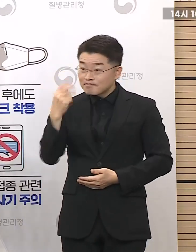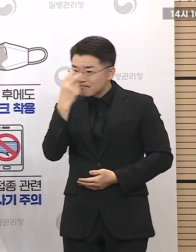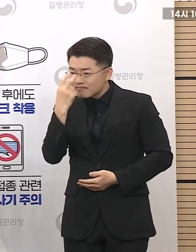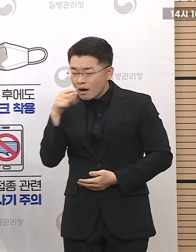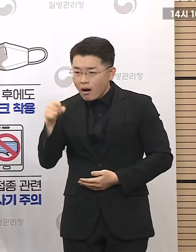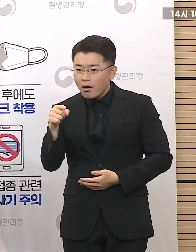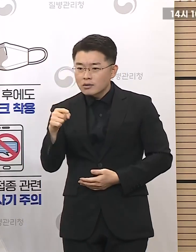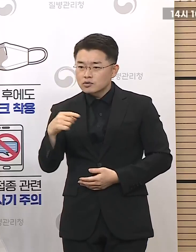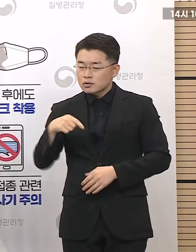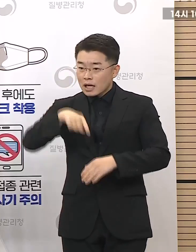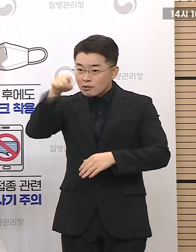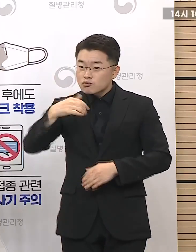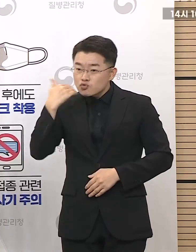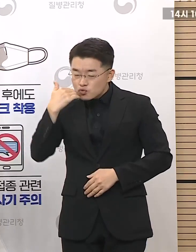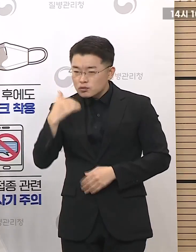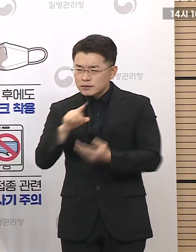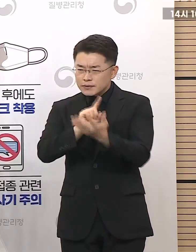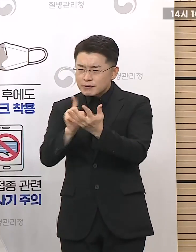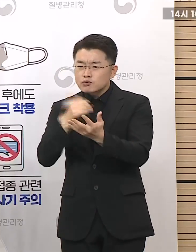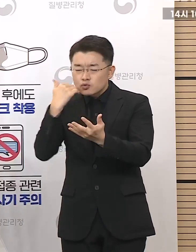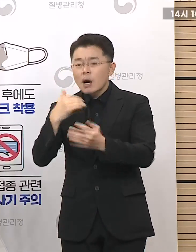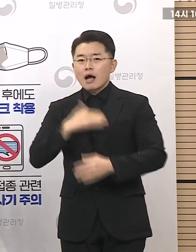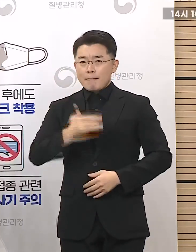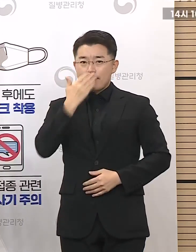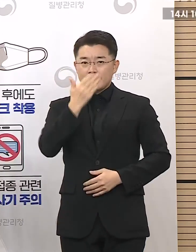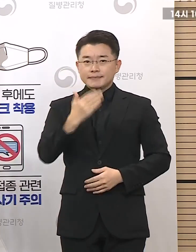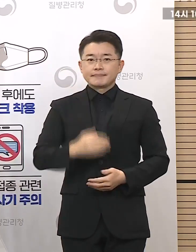수 있도록 시스템을 개선하였습니다.